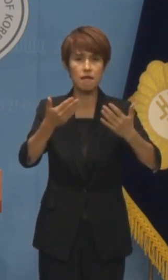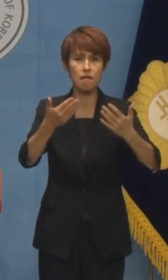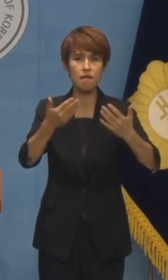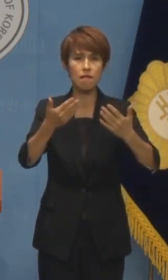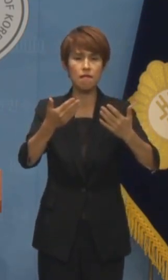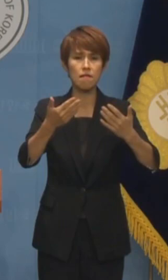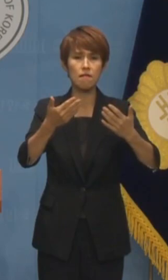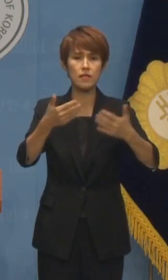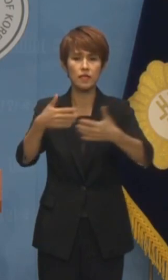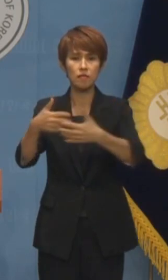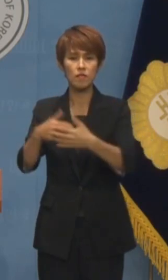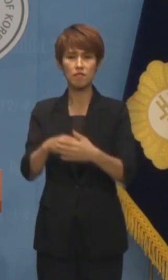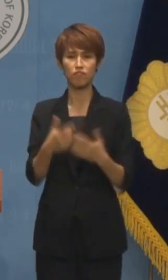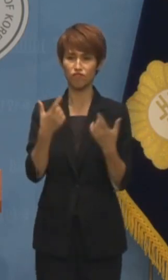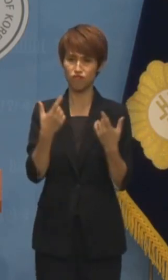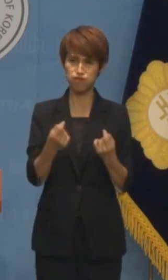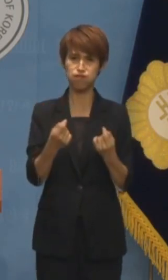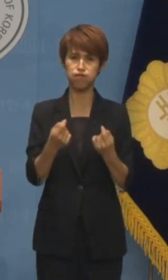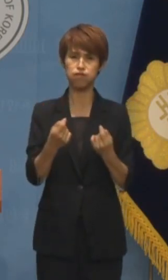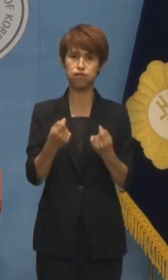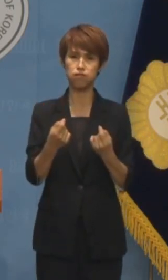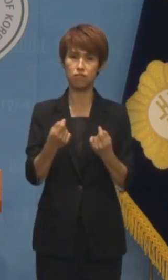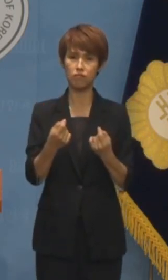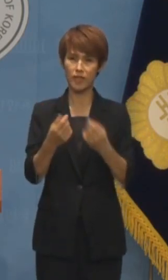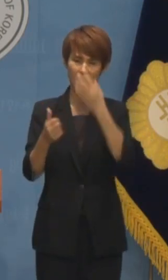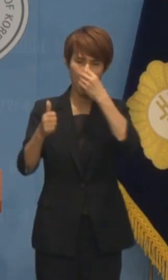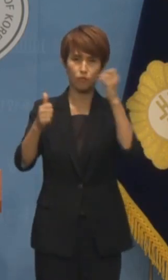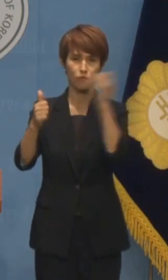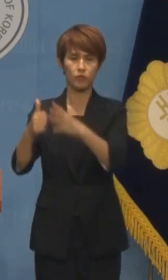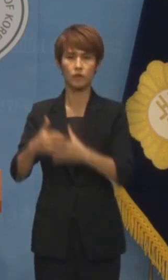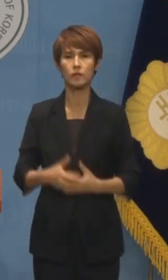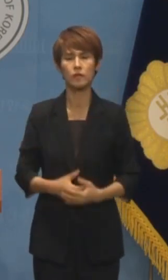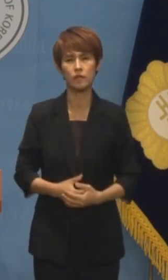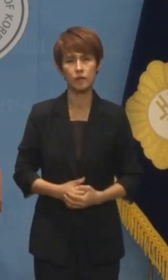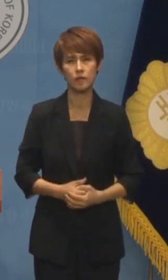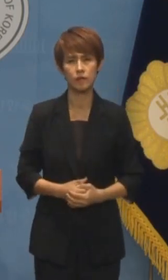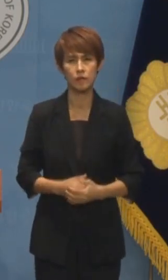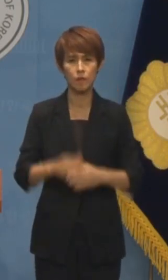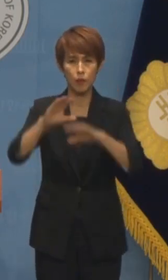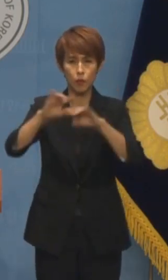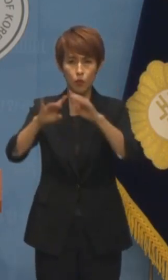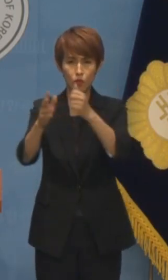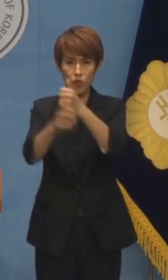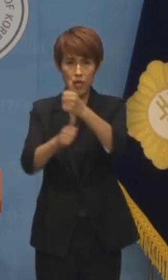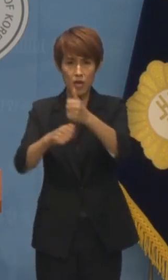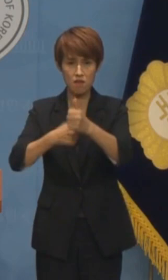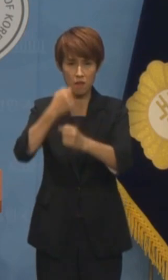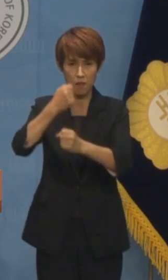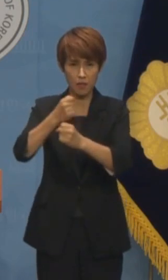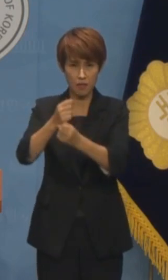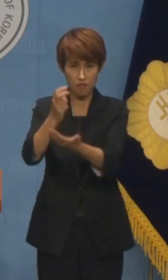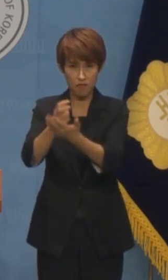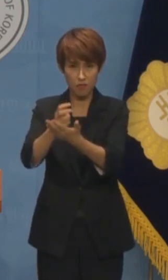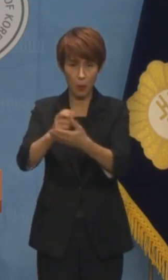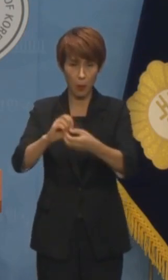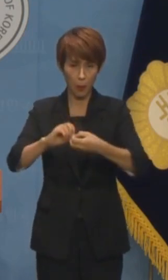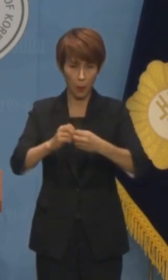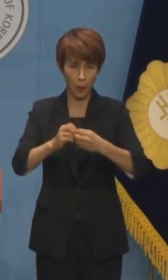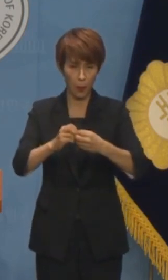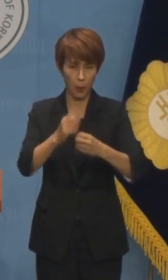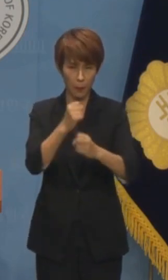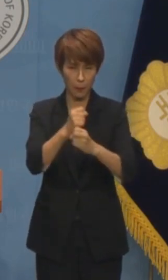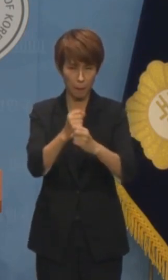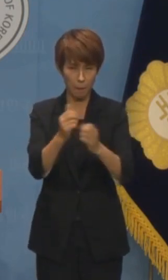최소한의 정당성, 당위성을 모두 무시하고 있습니다. 방통위 스스로 만든 룰을 편법